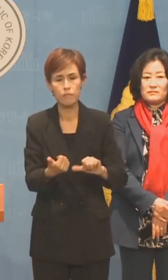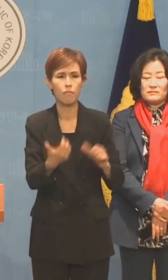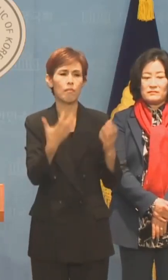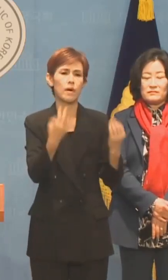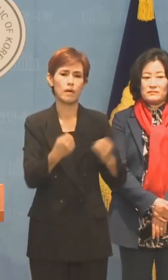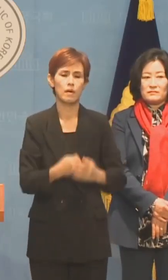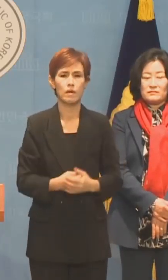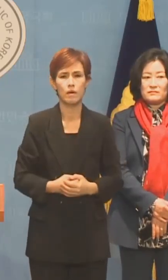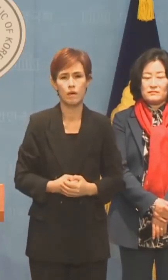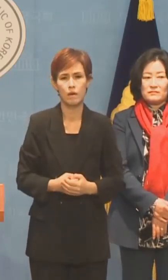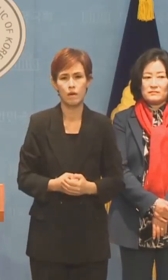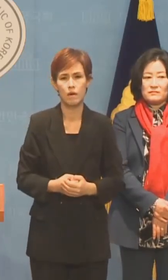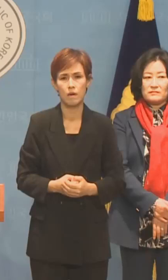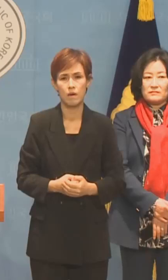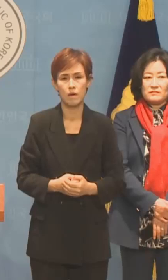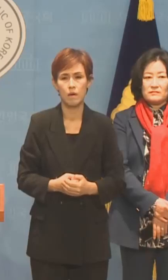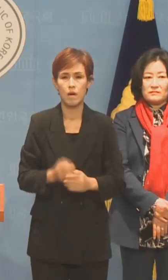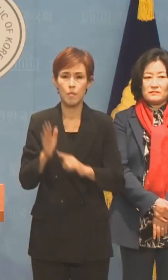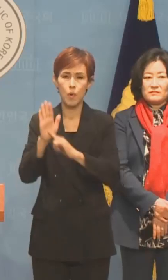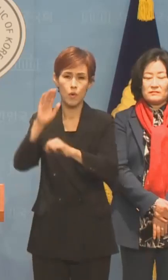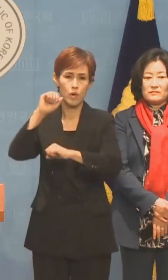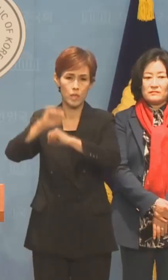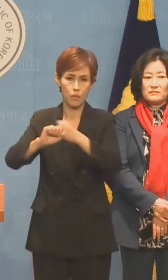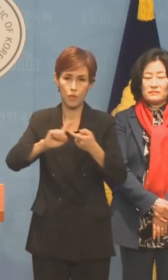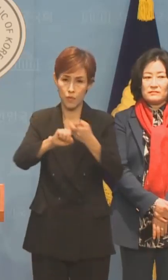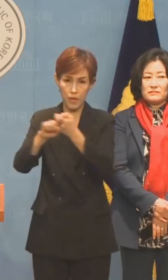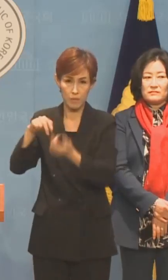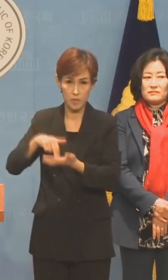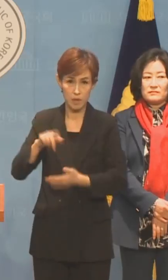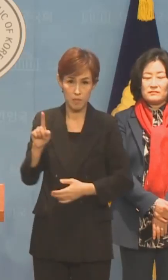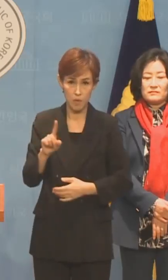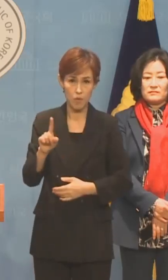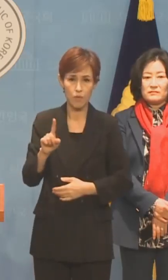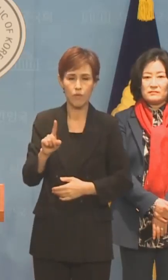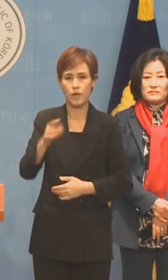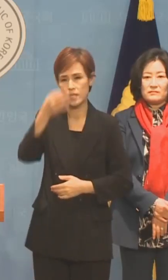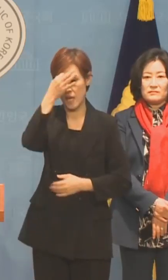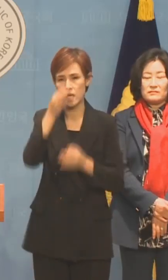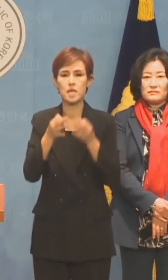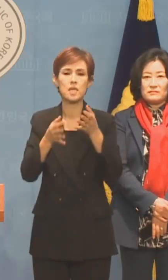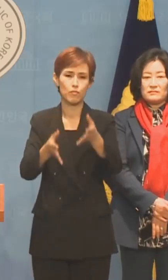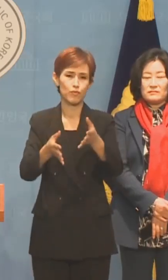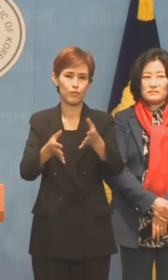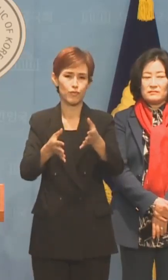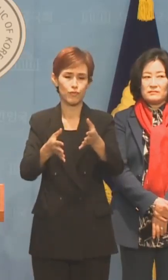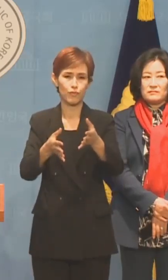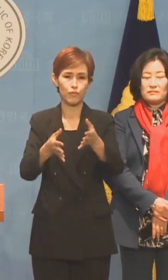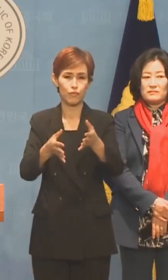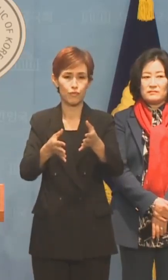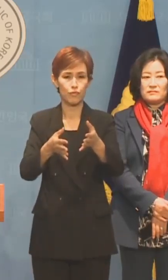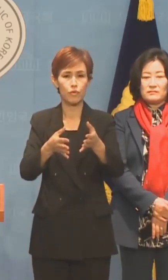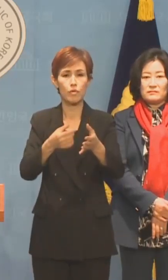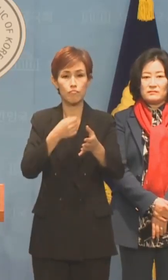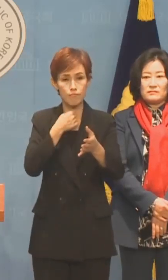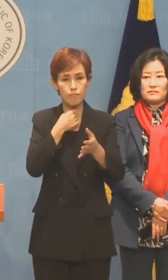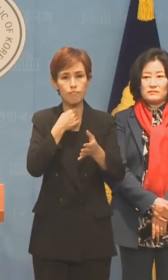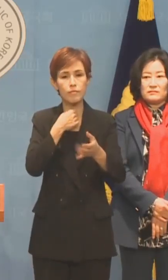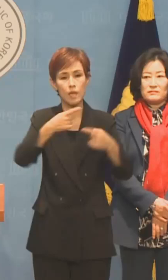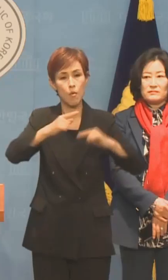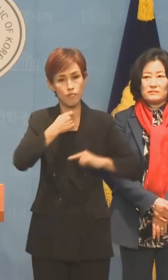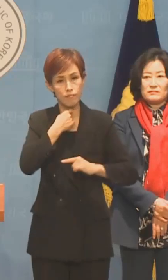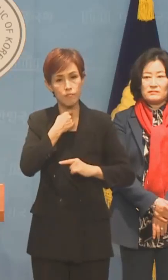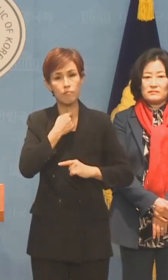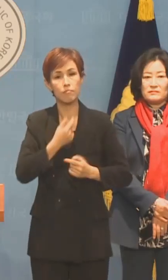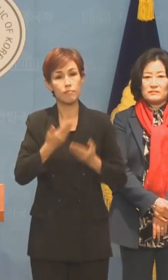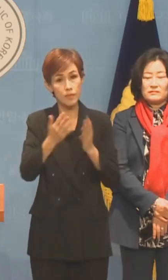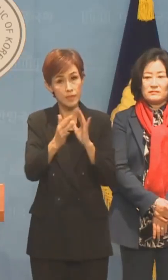허다합니다. 표현의 자유연대는 프로보노, 즉 재능 기부 형태로 참여하기를 희망하는 변호사와 자원봉사자를